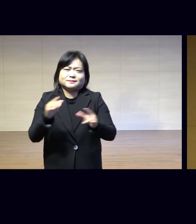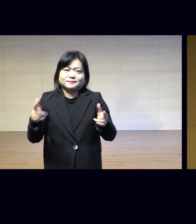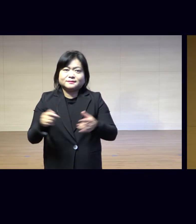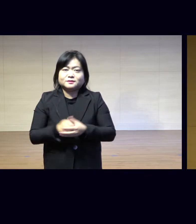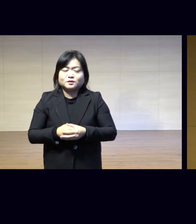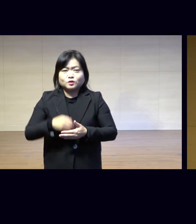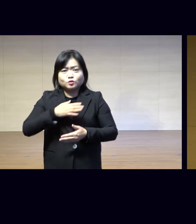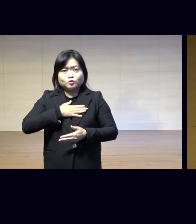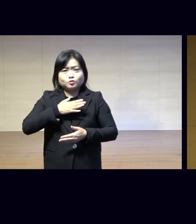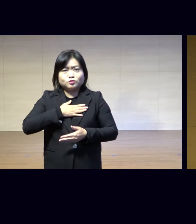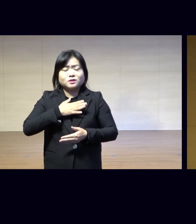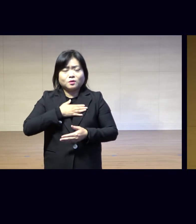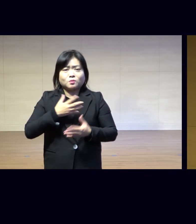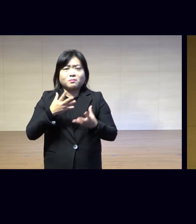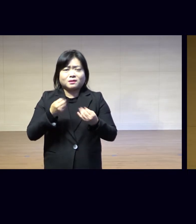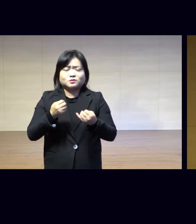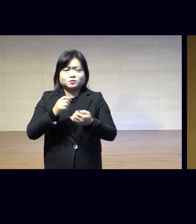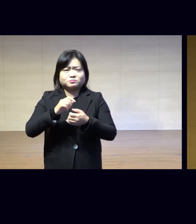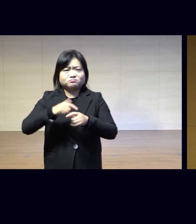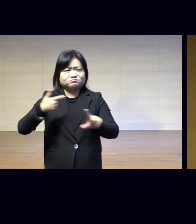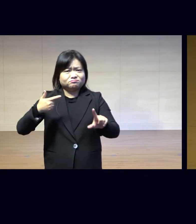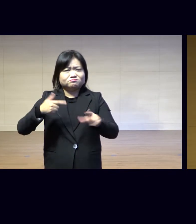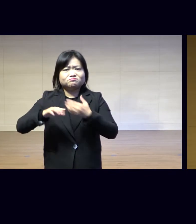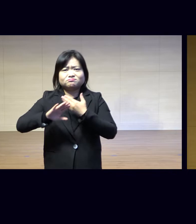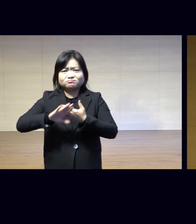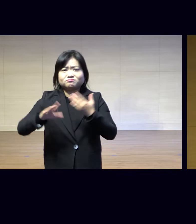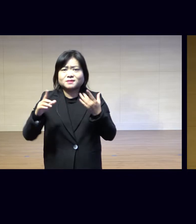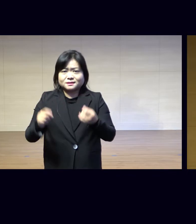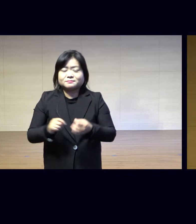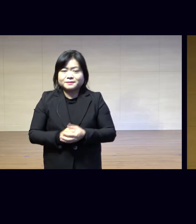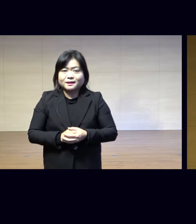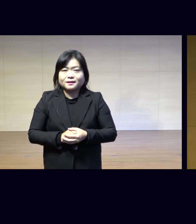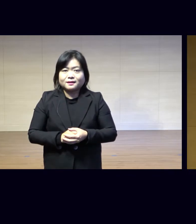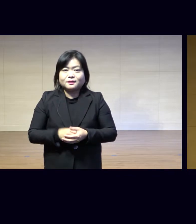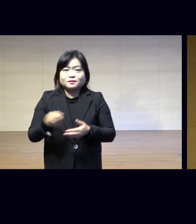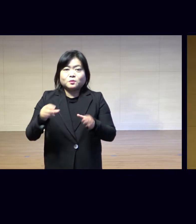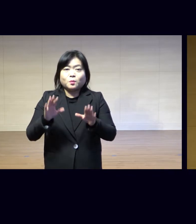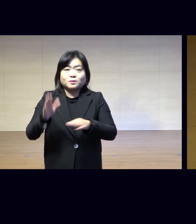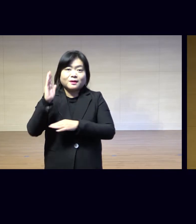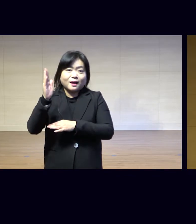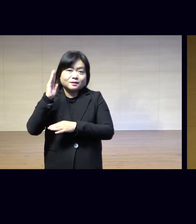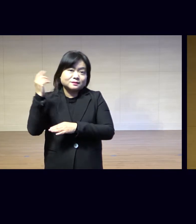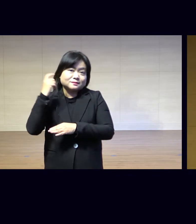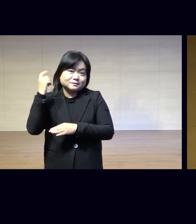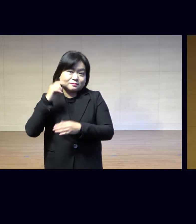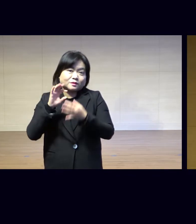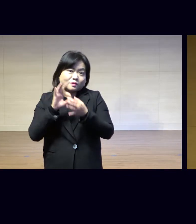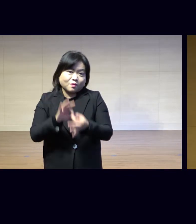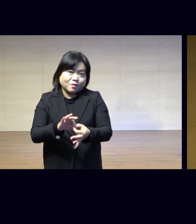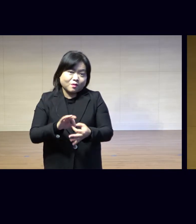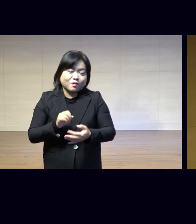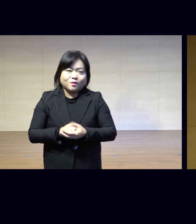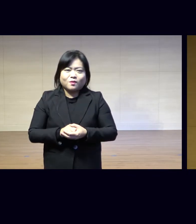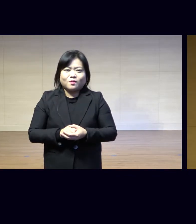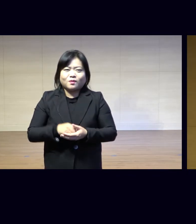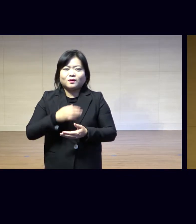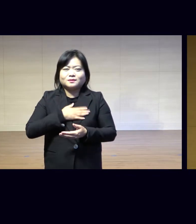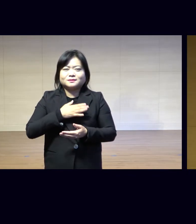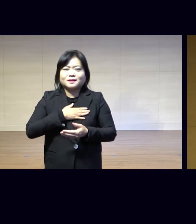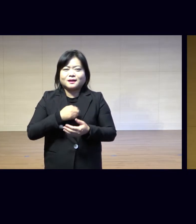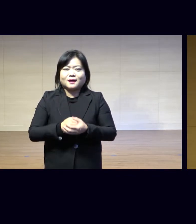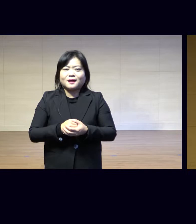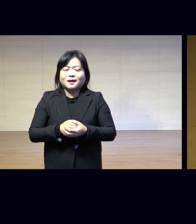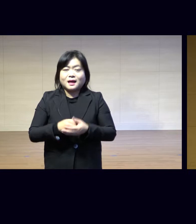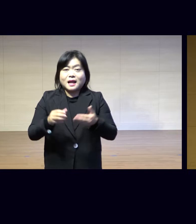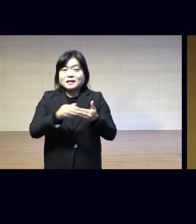저희 세대하고도 많이 좀 달라진 것 같습니다. 그리고 오늘 이 강의를 들으면서 제가 리더십